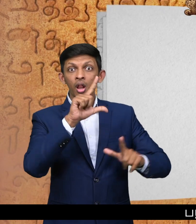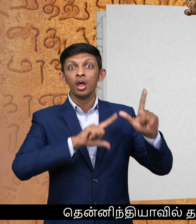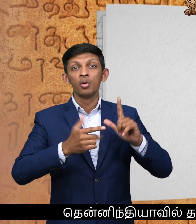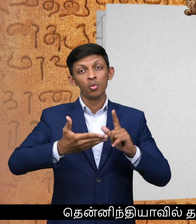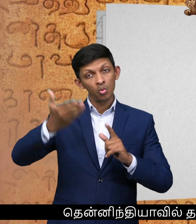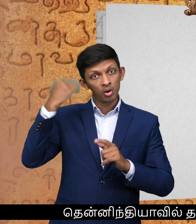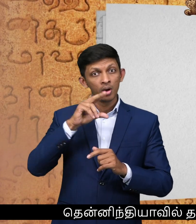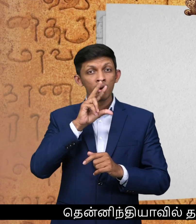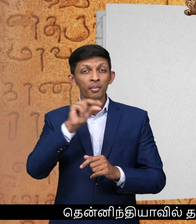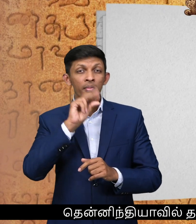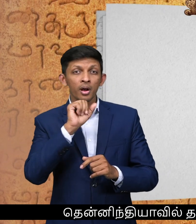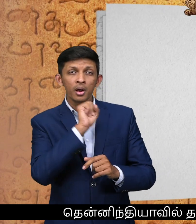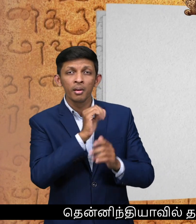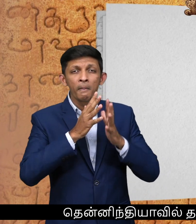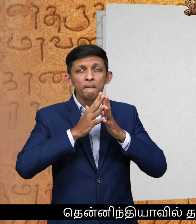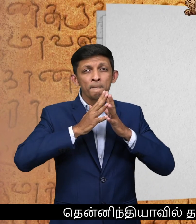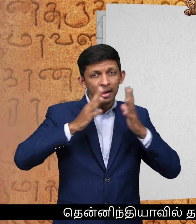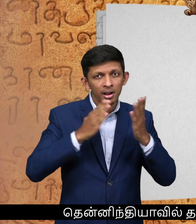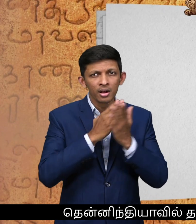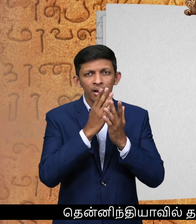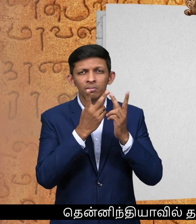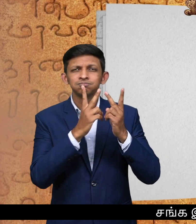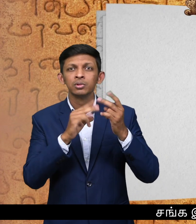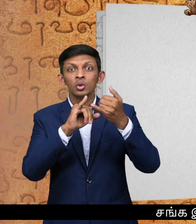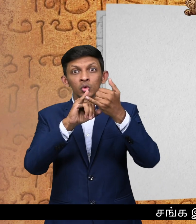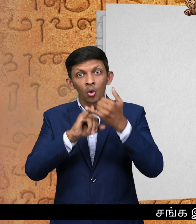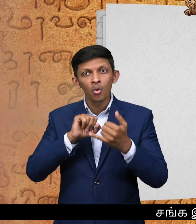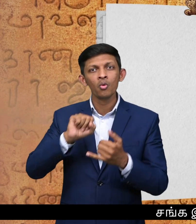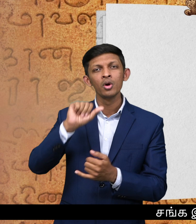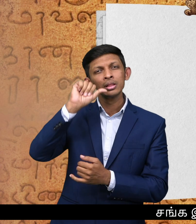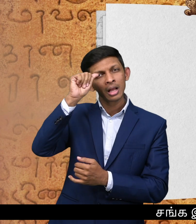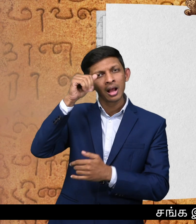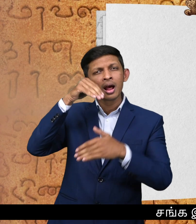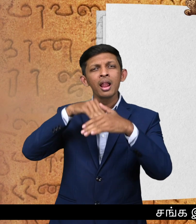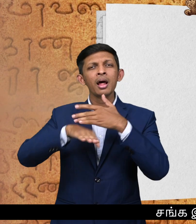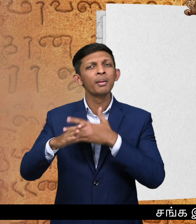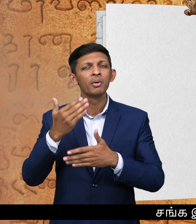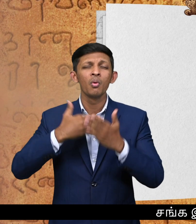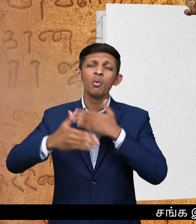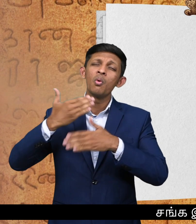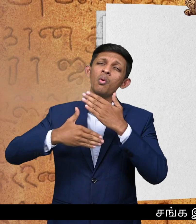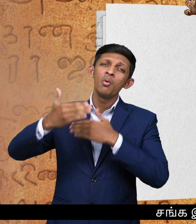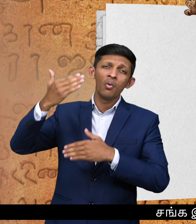பழங்காலத்தில் தென்னிந்தியாவில் தமிழ் மொழி அதிகம் பேசப்பட்டது. சங்க இலக்கியம் என்பது